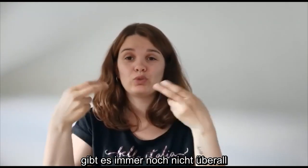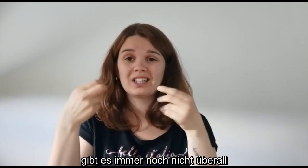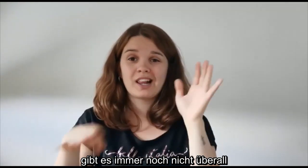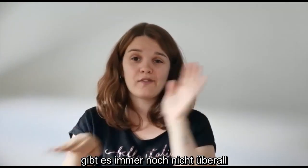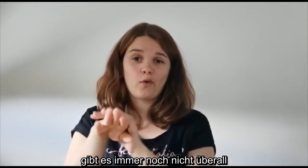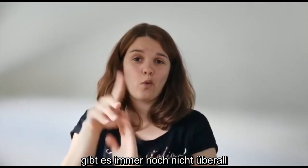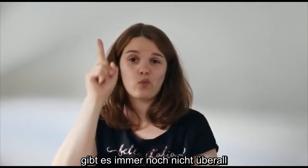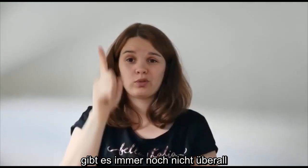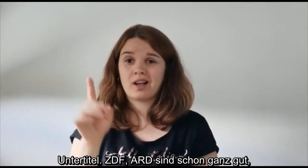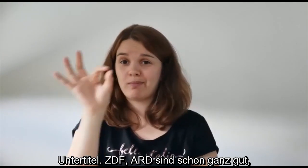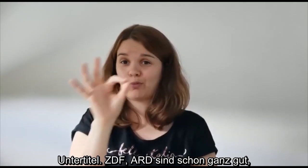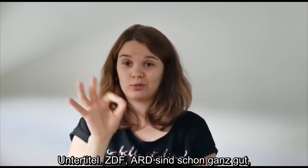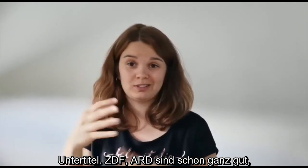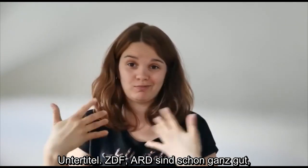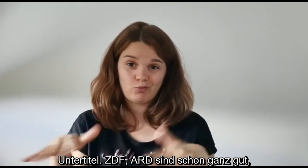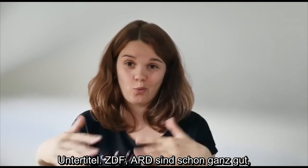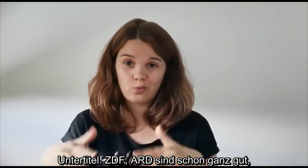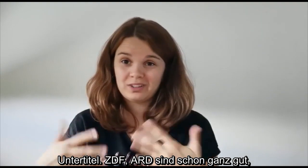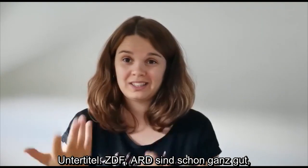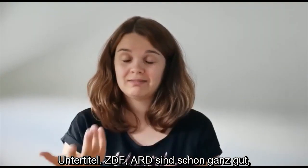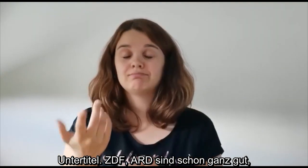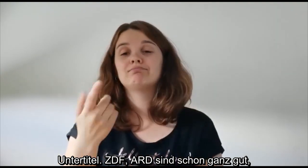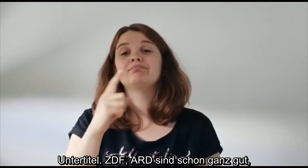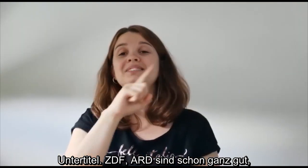Fernsehen gibt es immer noch nicht überall Untertitel